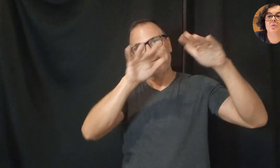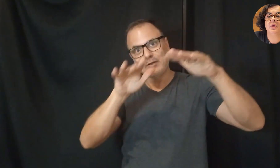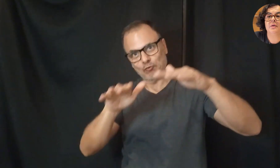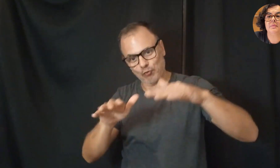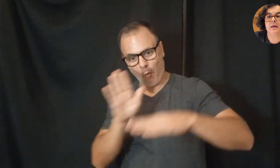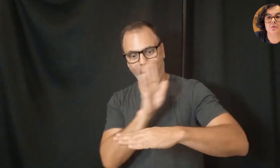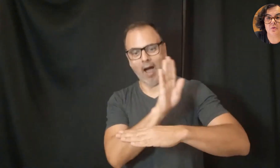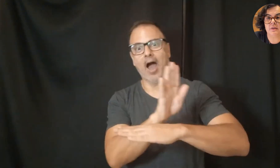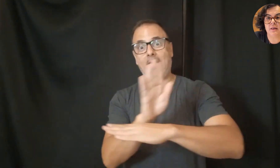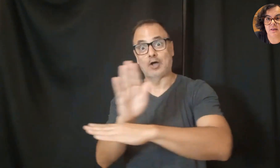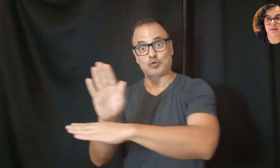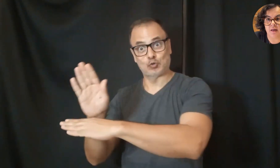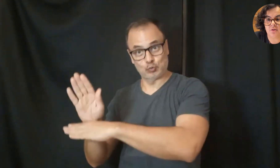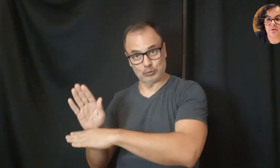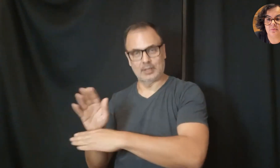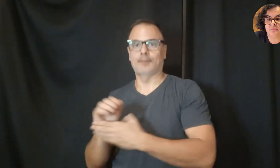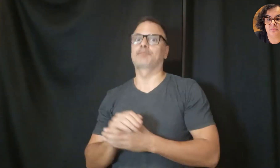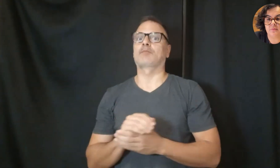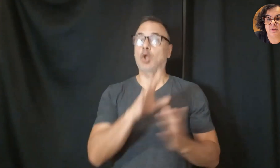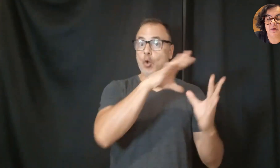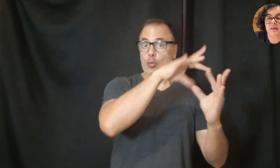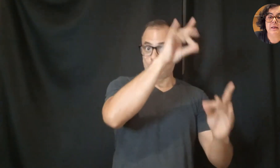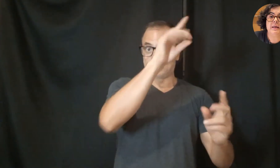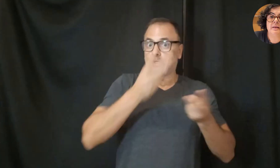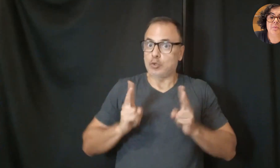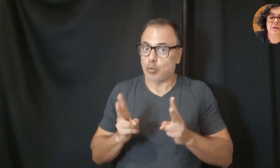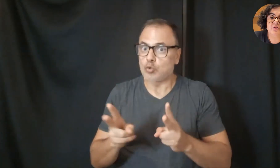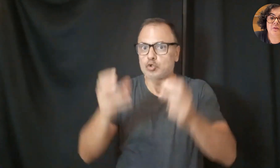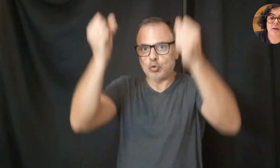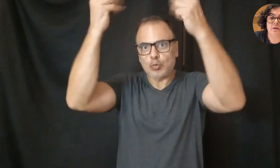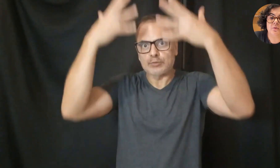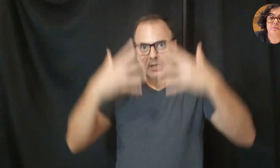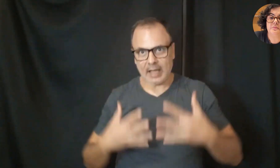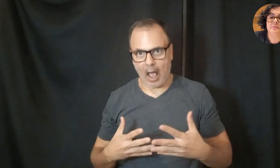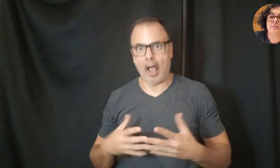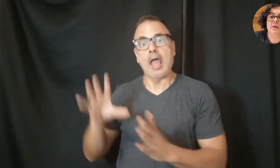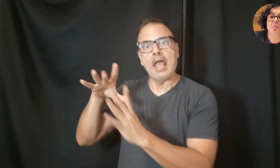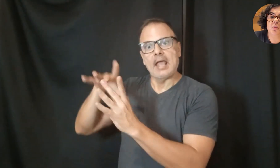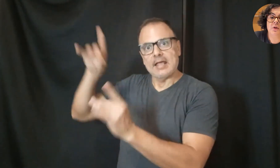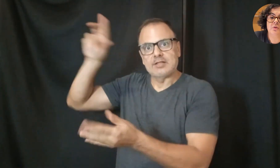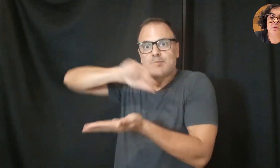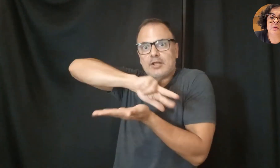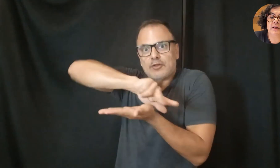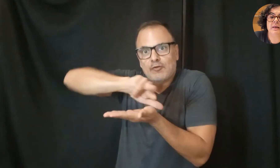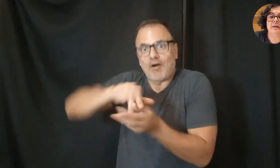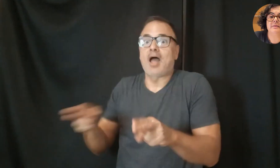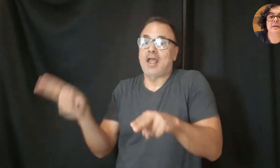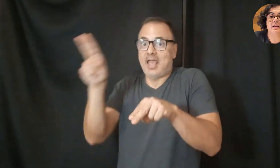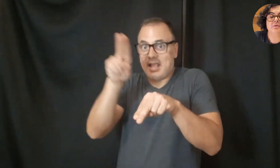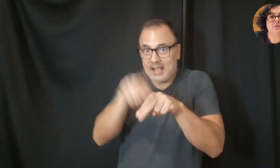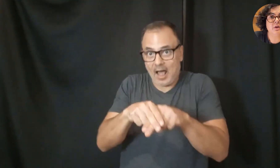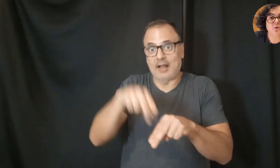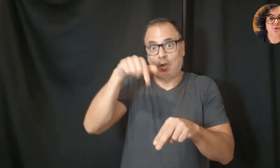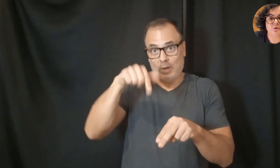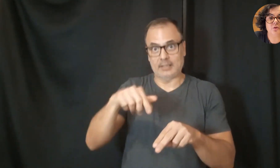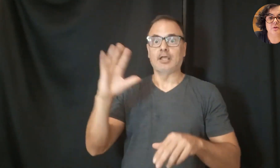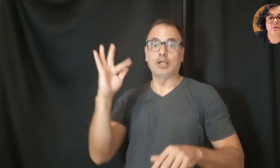abençoa a solidariedade. E termina dizendo: muitos daqueles que revivem hoje